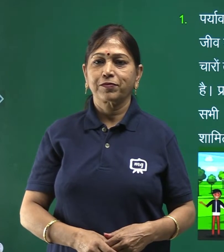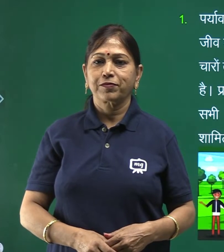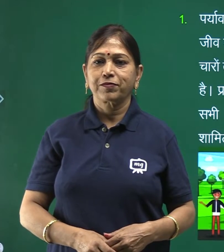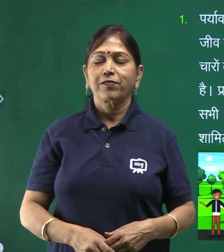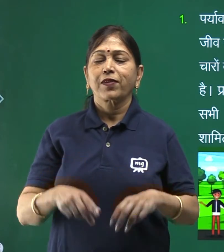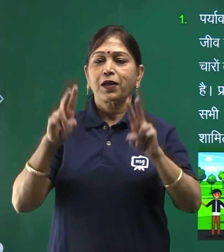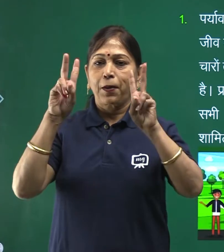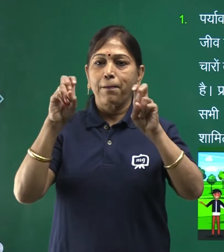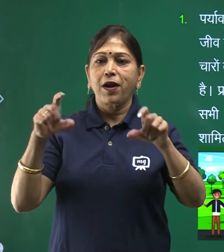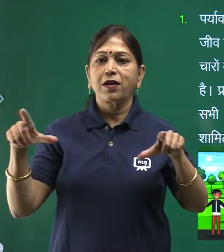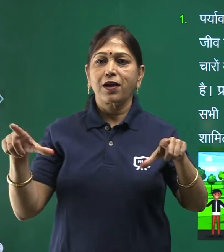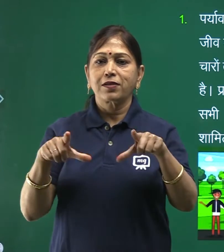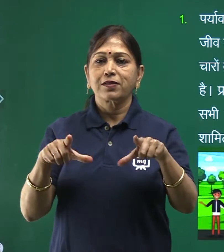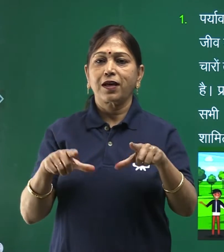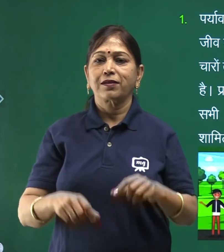पाठ का सार।